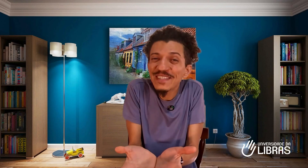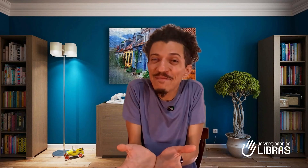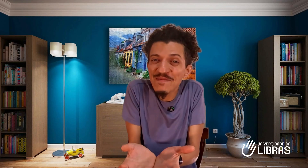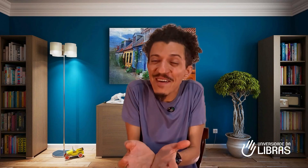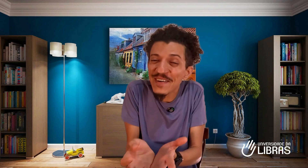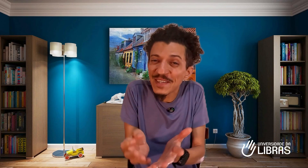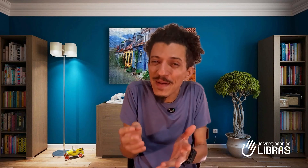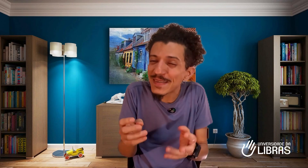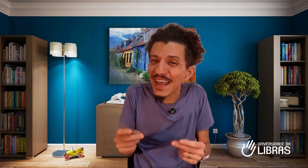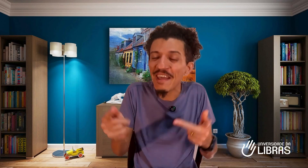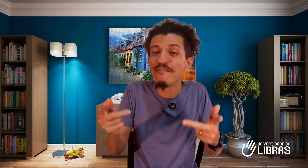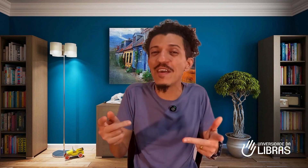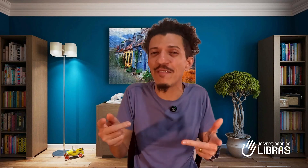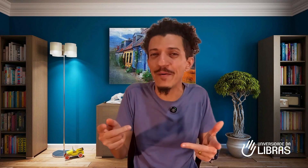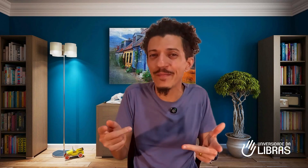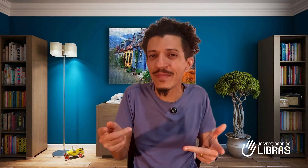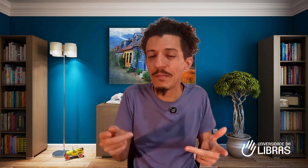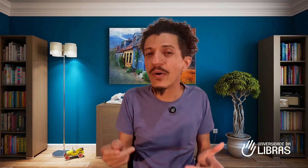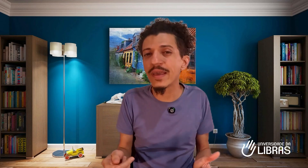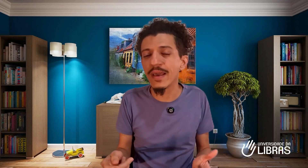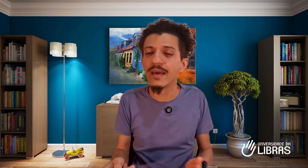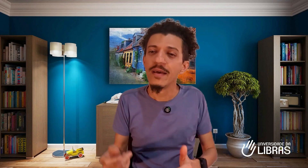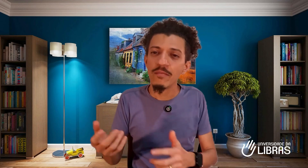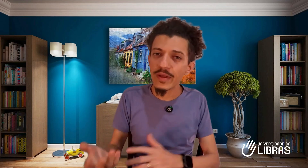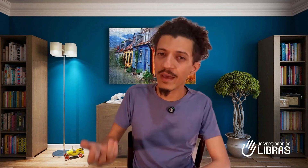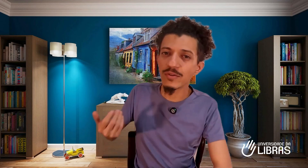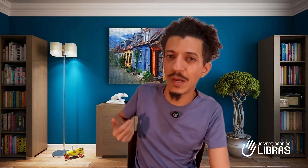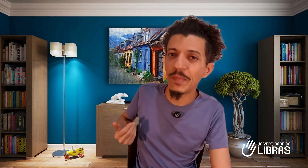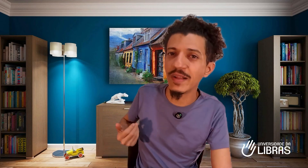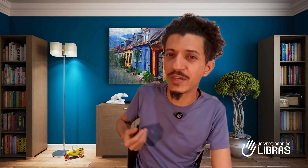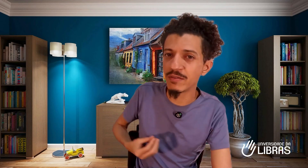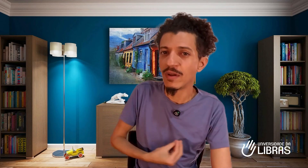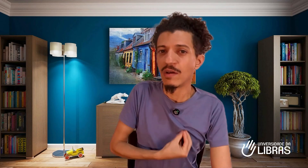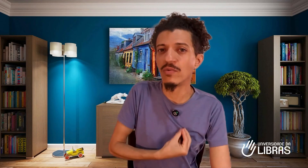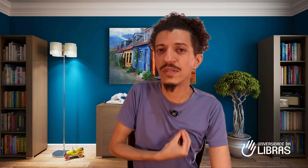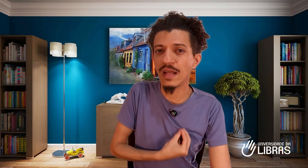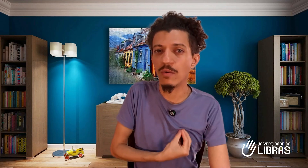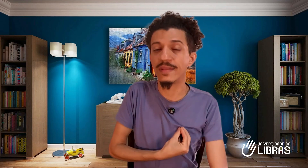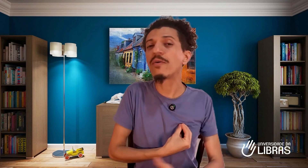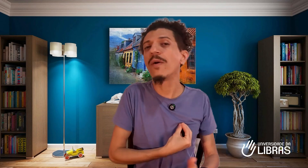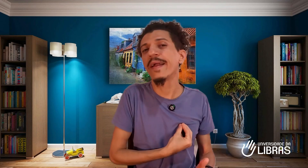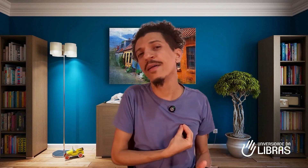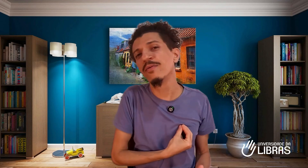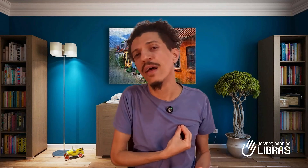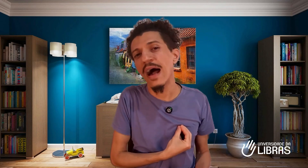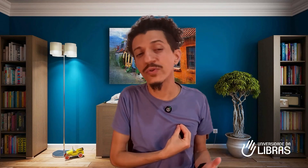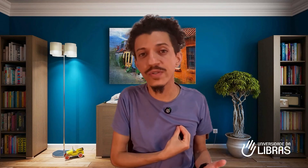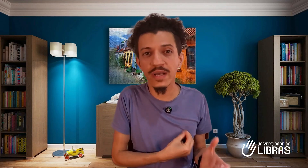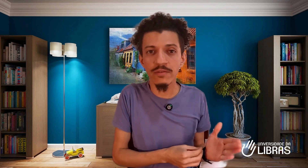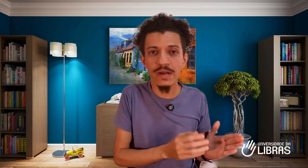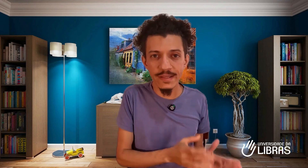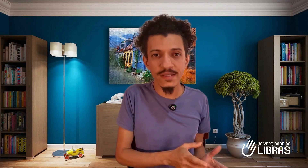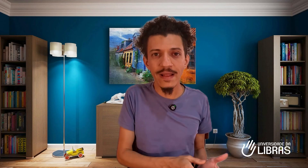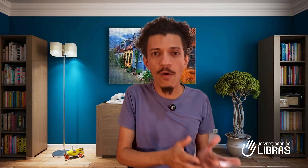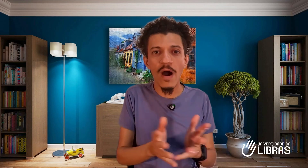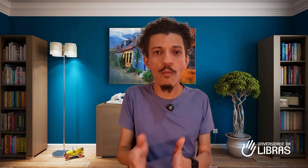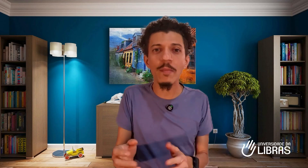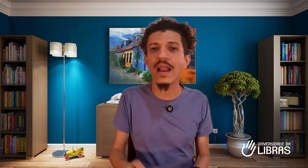primeira vez, eu pensei, viva. Por quê? Porque eu tinha aprendido o sinal decorando, associando cada sinal a uma palavra